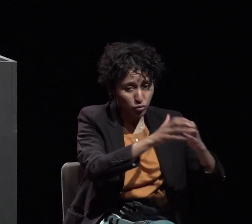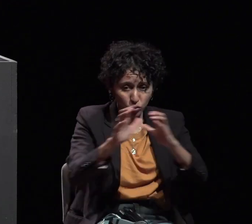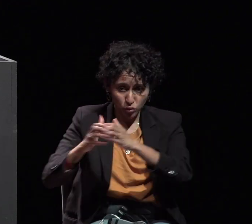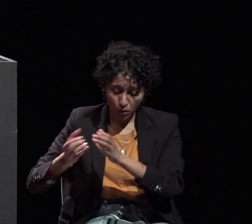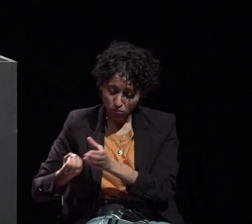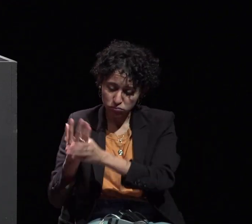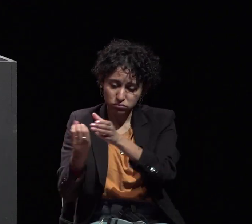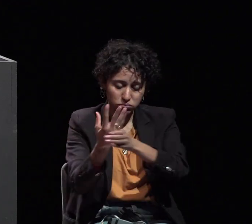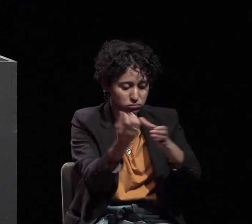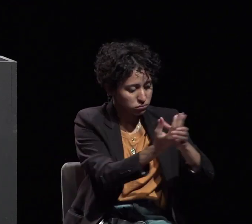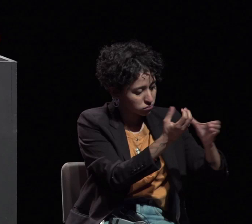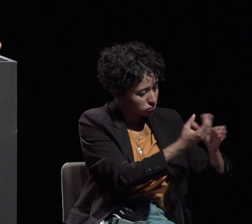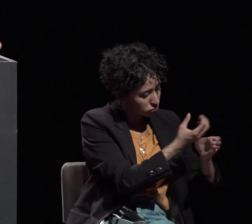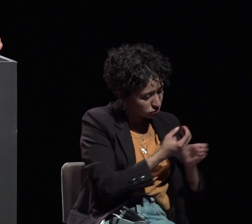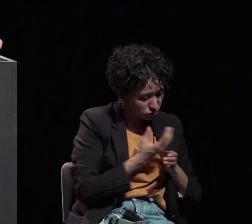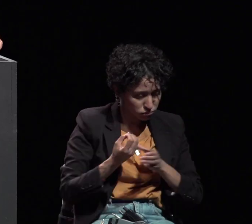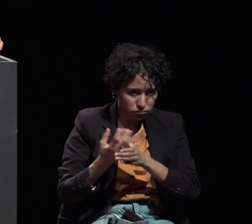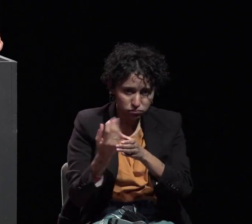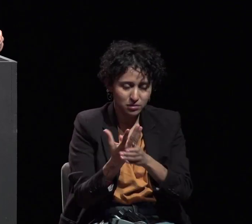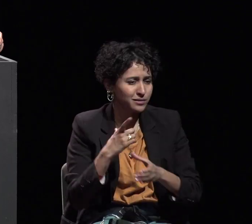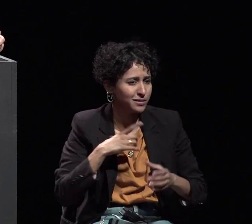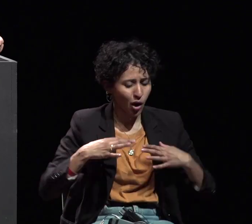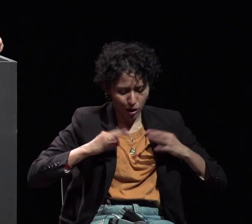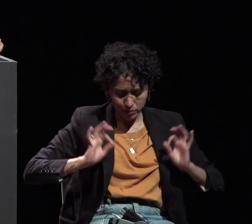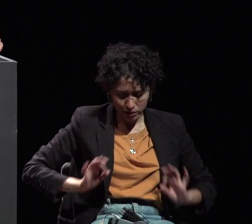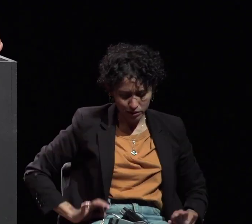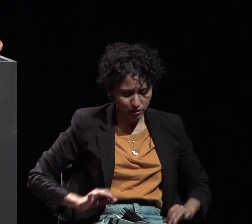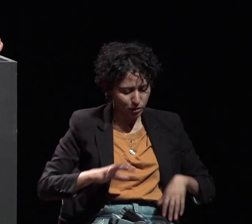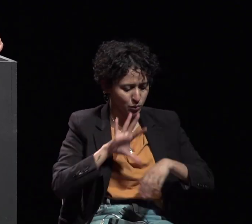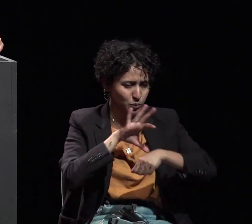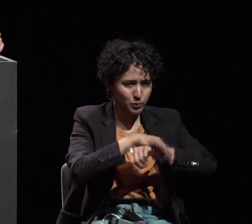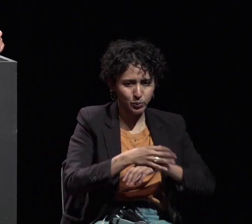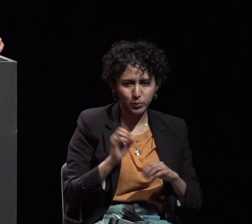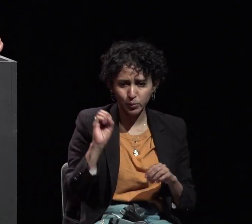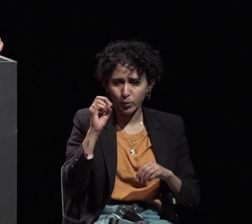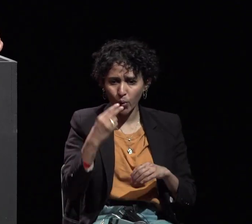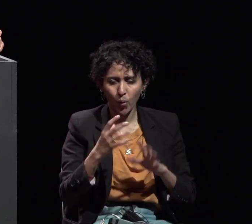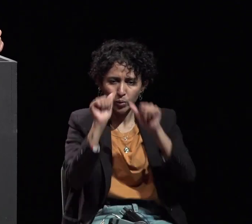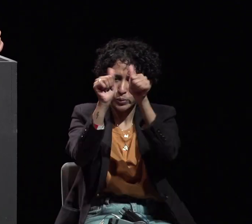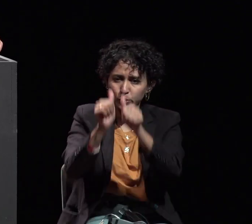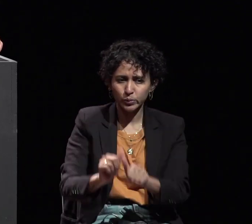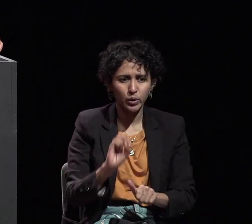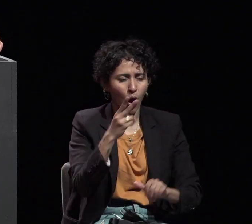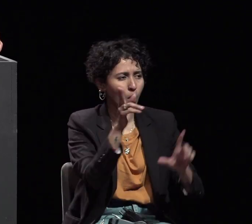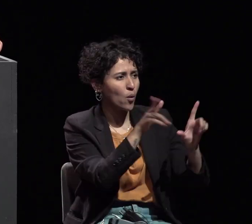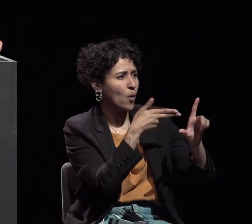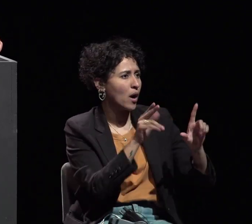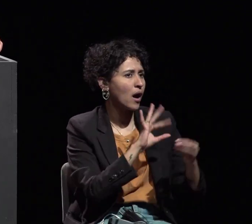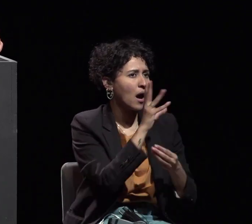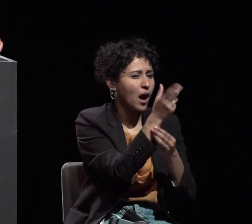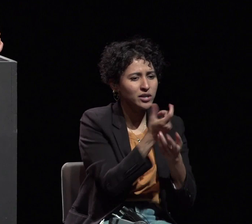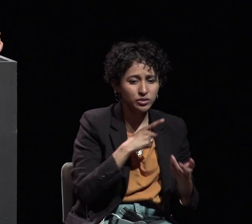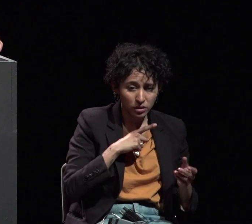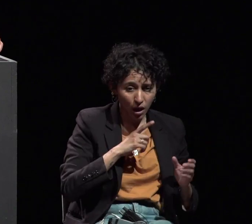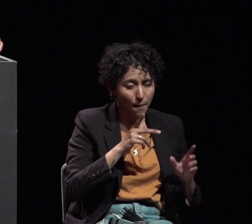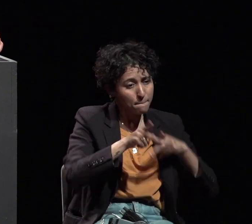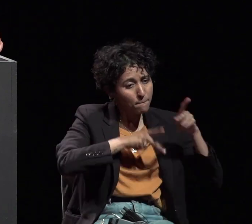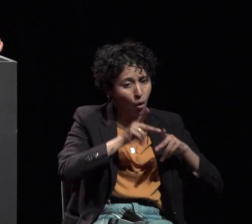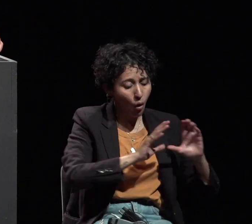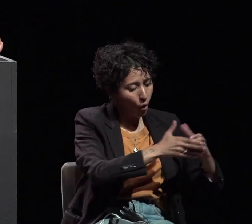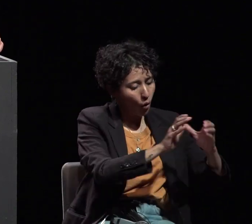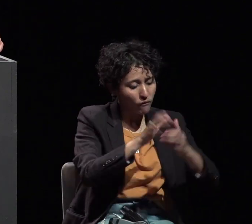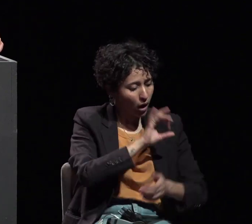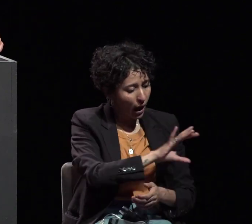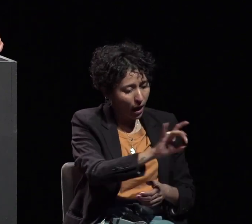formavam coisas como os Minkisi Bantu, os Egitsa, Caribe, Kalapalo, os Malangã, melanésios. Isso tem a